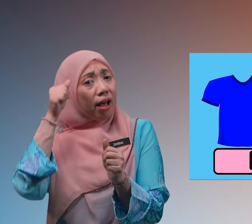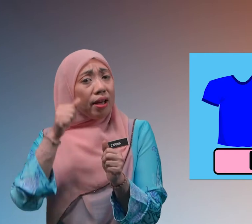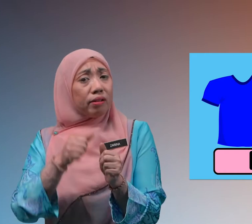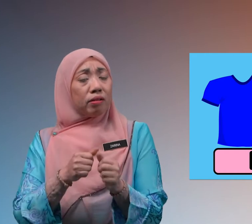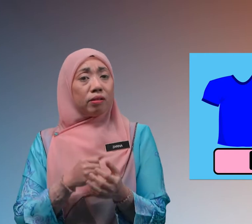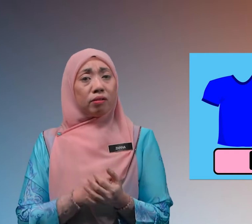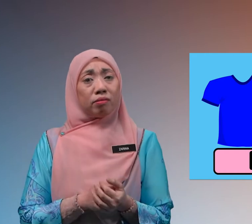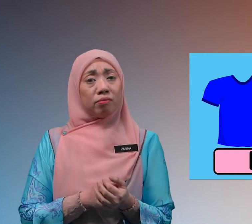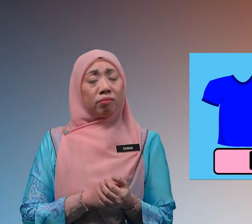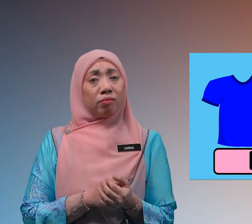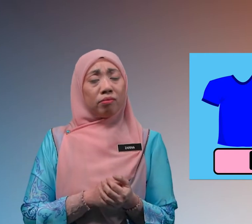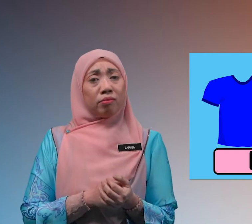ingat?